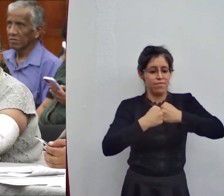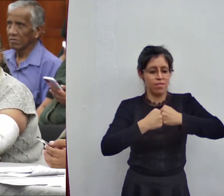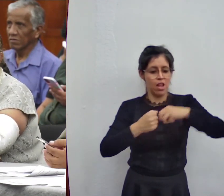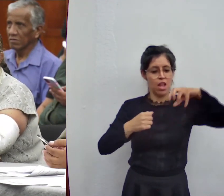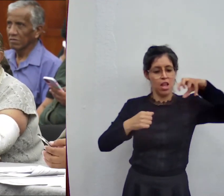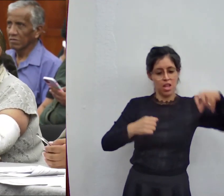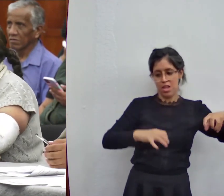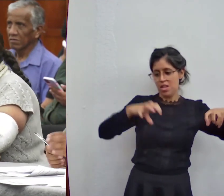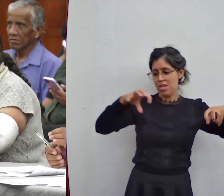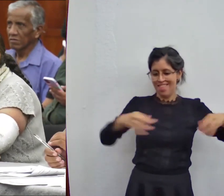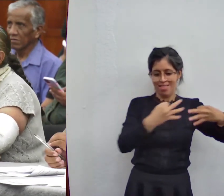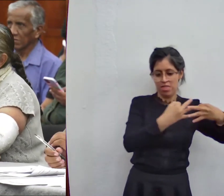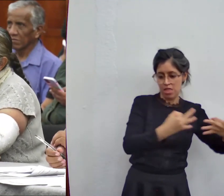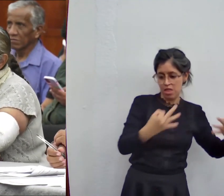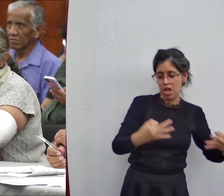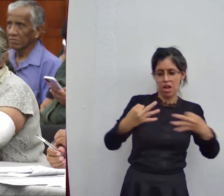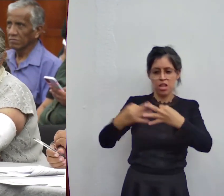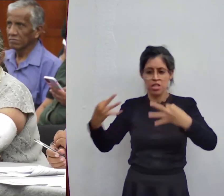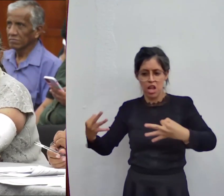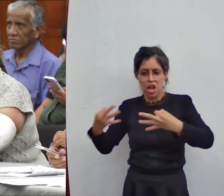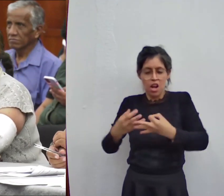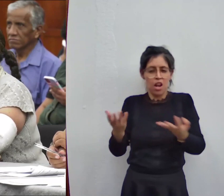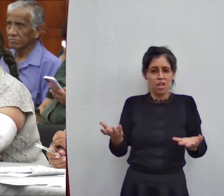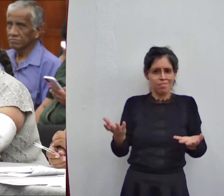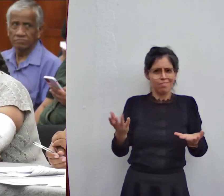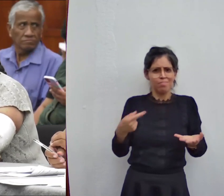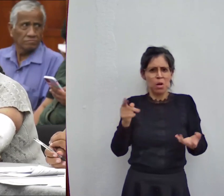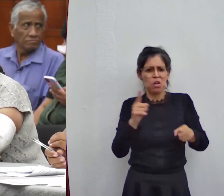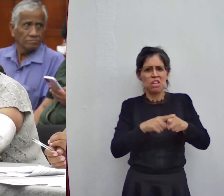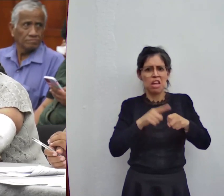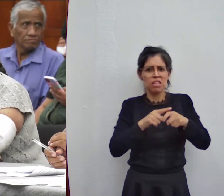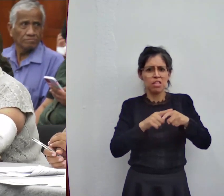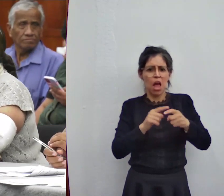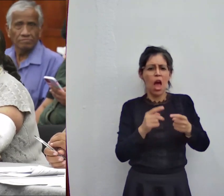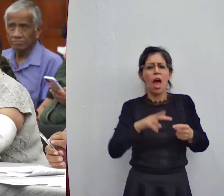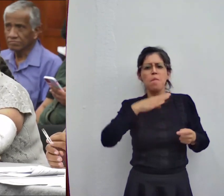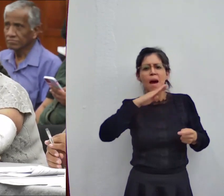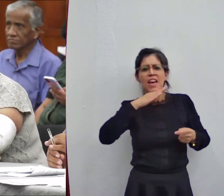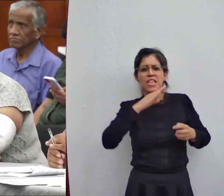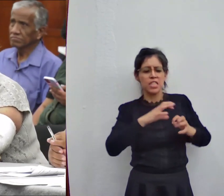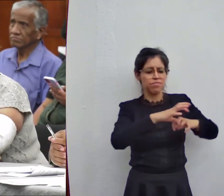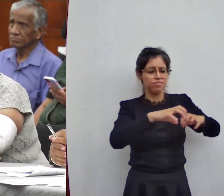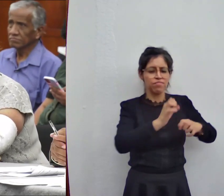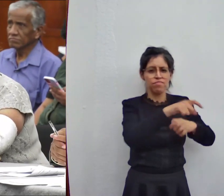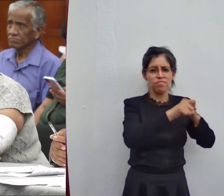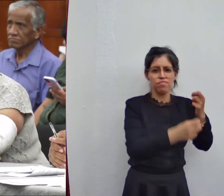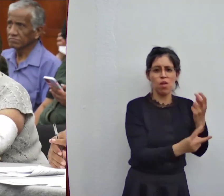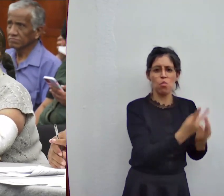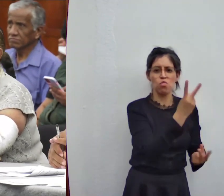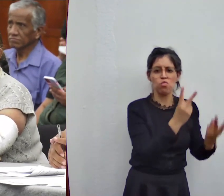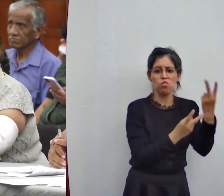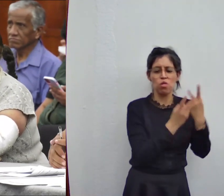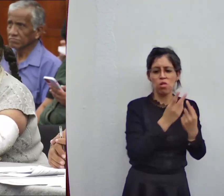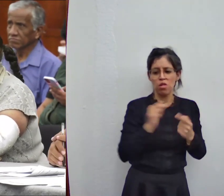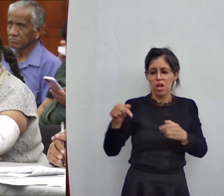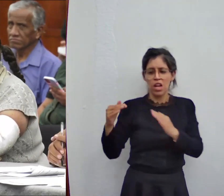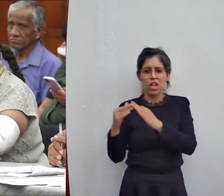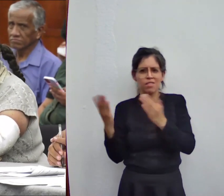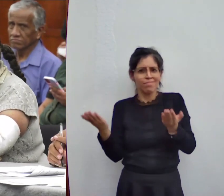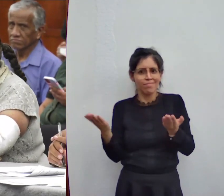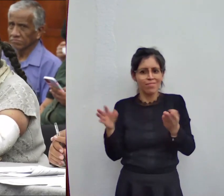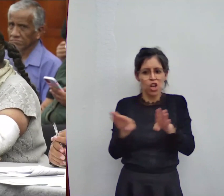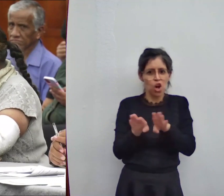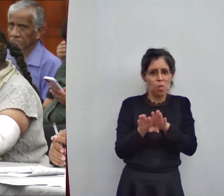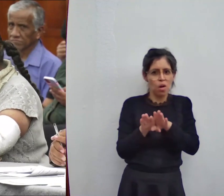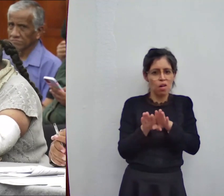quién no. Pues igual le dejaron al señor todo su trabajo. Díganme usted si ese trabajo está bueno. Le digo yo